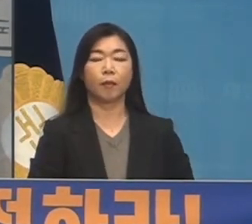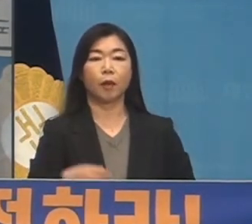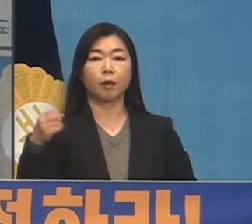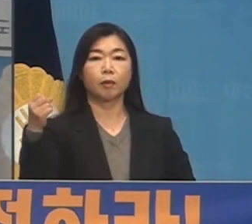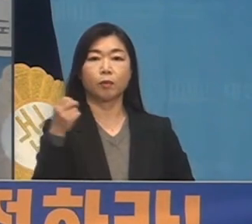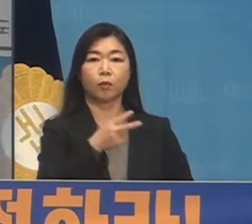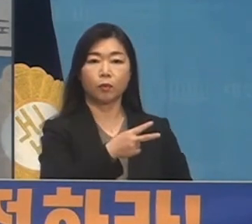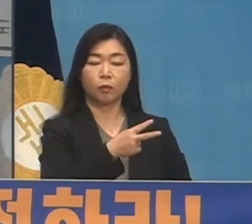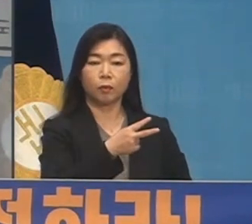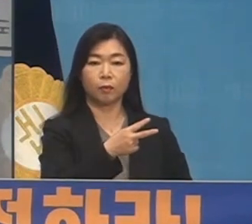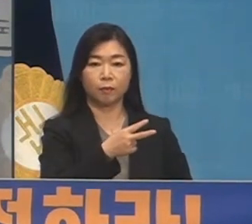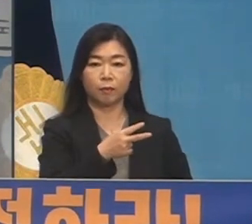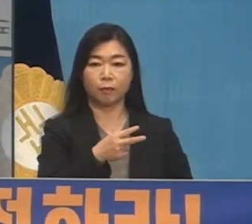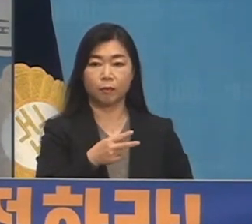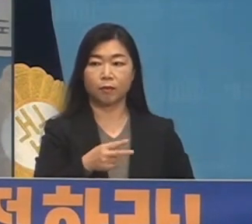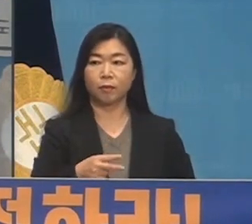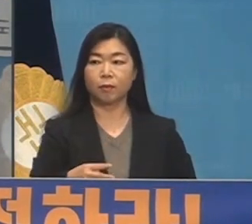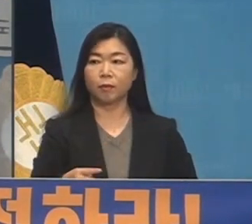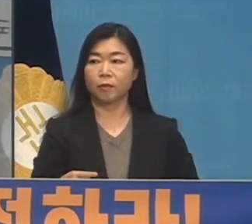그리고